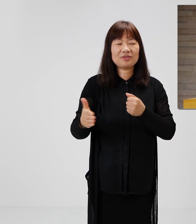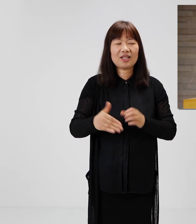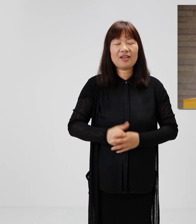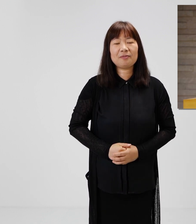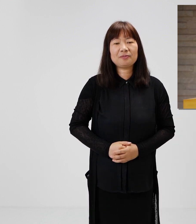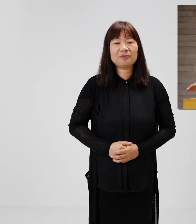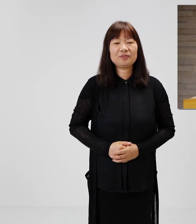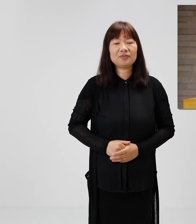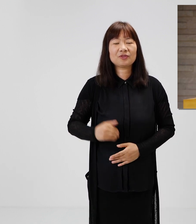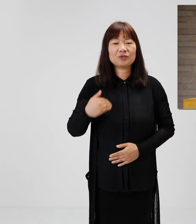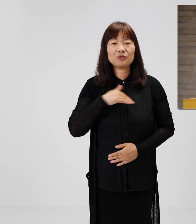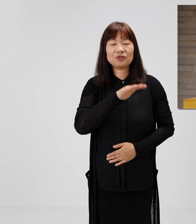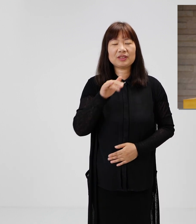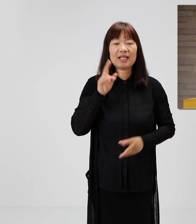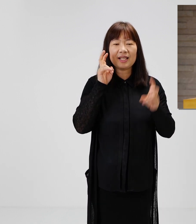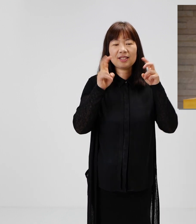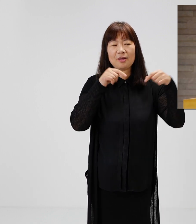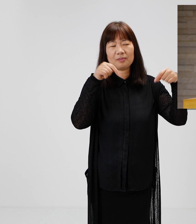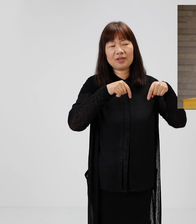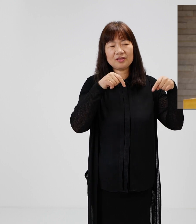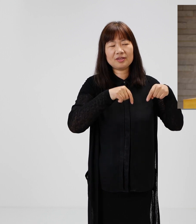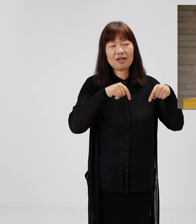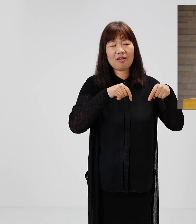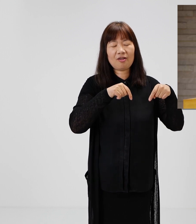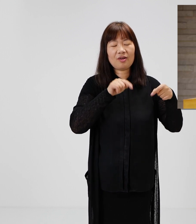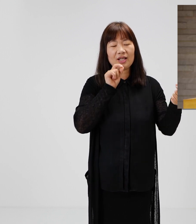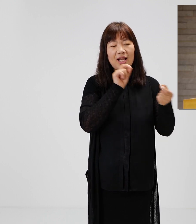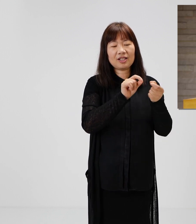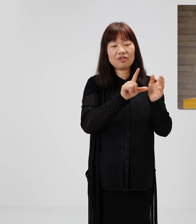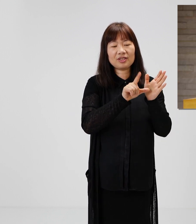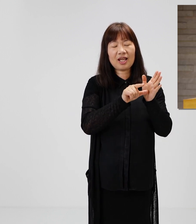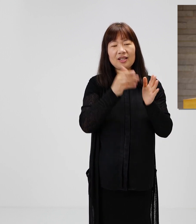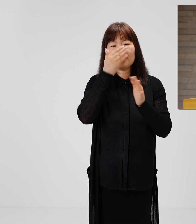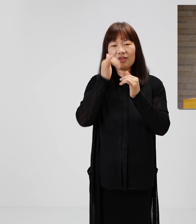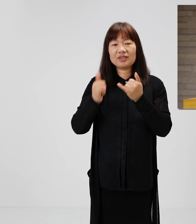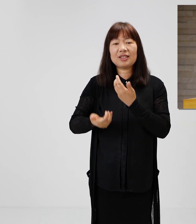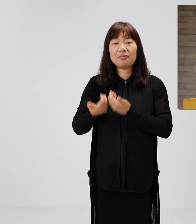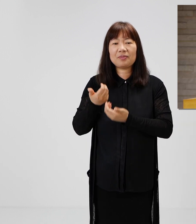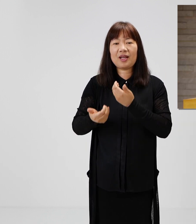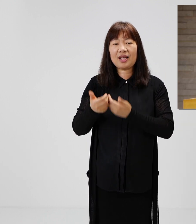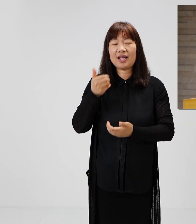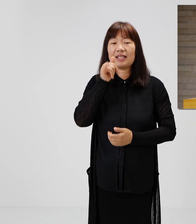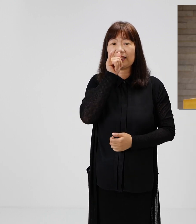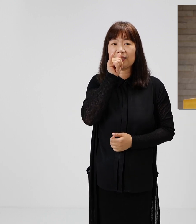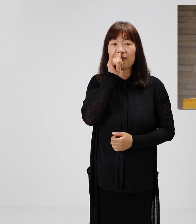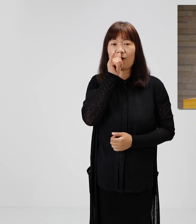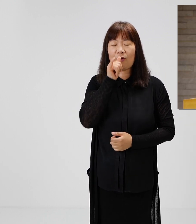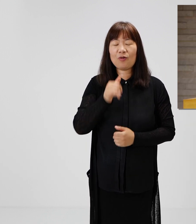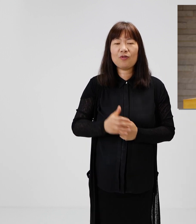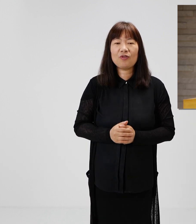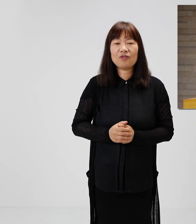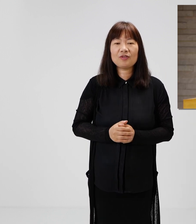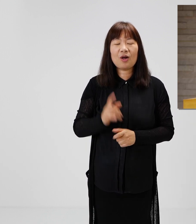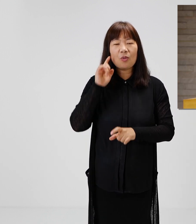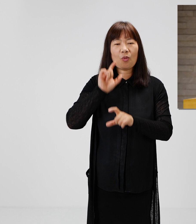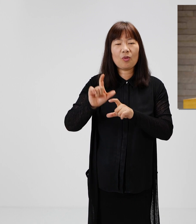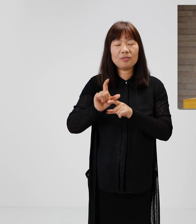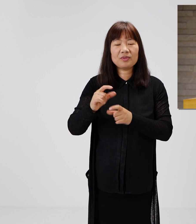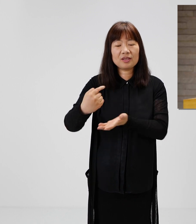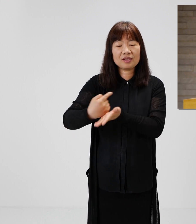우리 면접 앞두고 청년들의 딜레마가 이런 구체적인 부딪힘이 많더라고요.